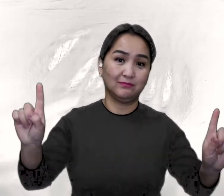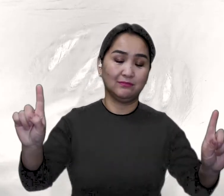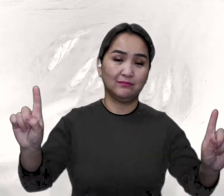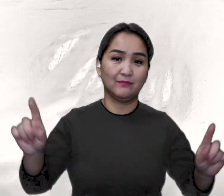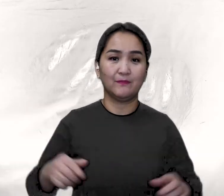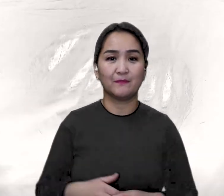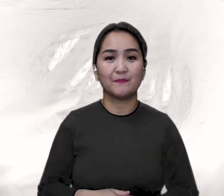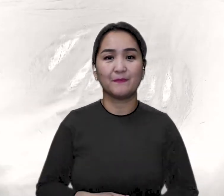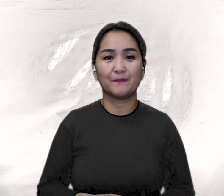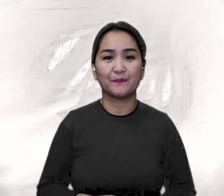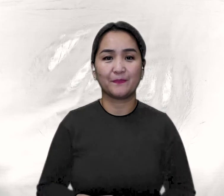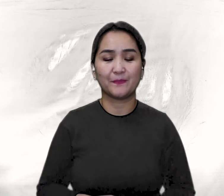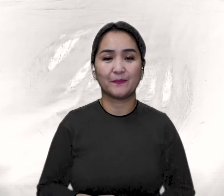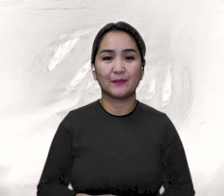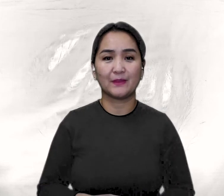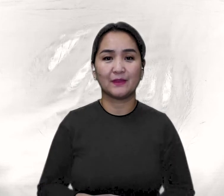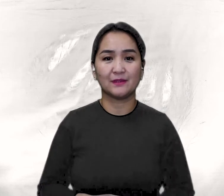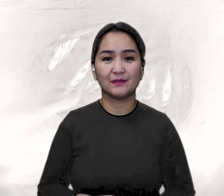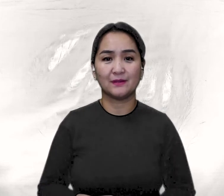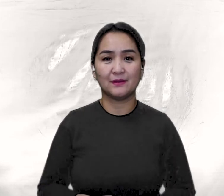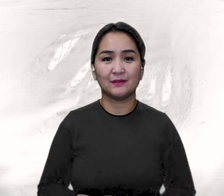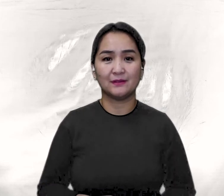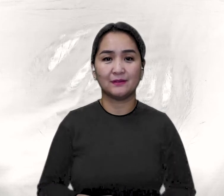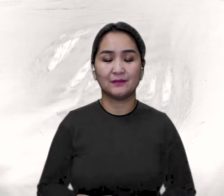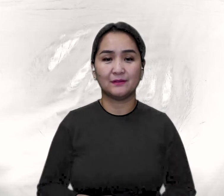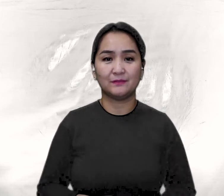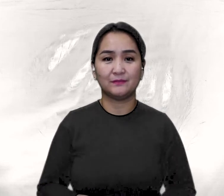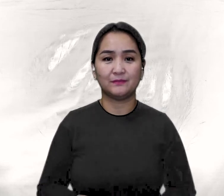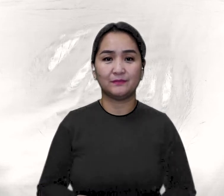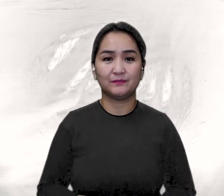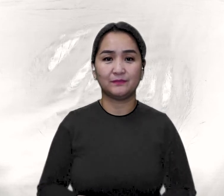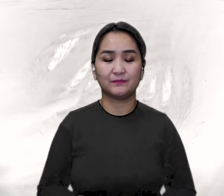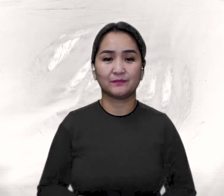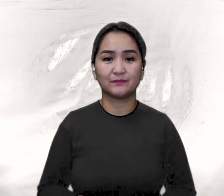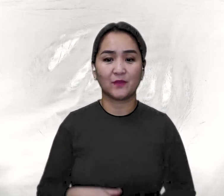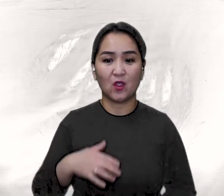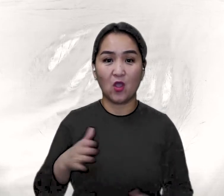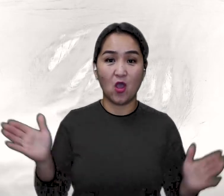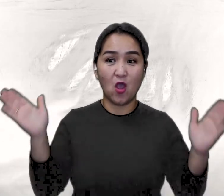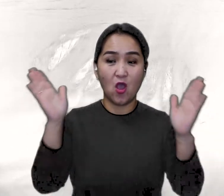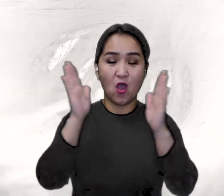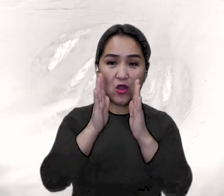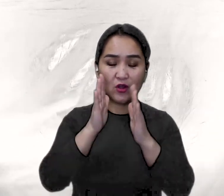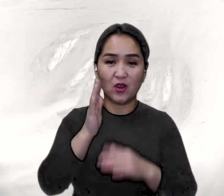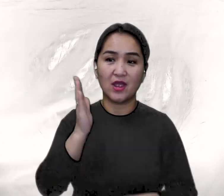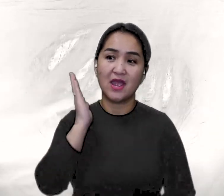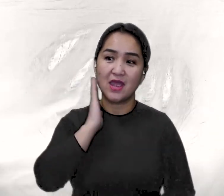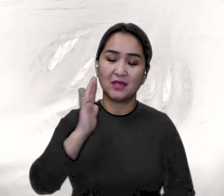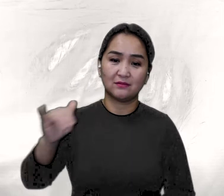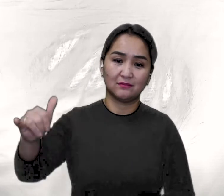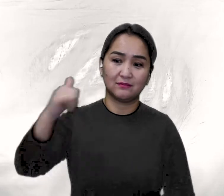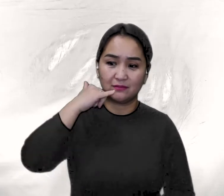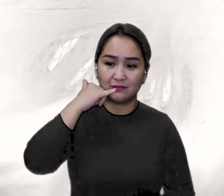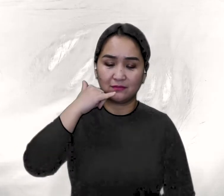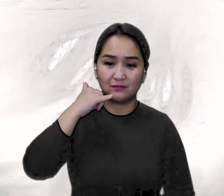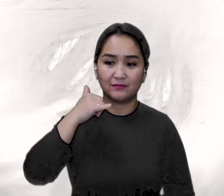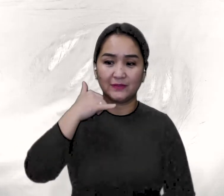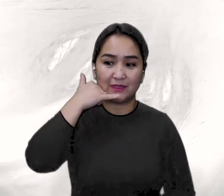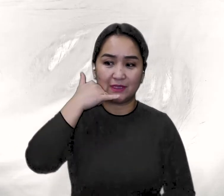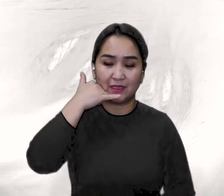байгаа. Тэрж явж байгаа л над нава оройд ийч дуудаал хүрээ дээр ярилцах юм байна